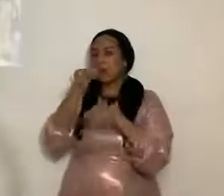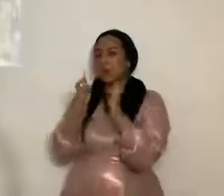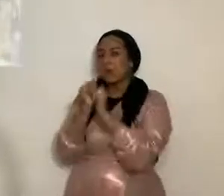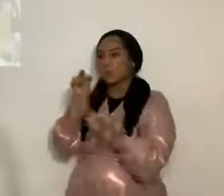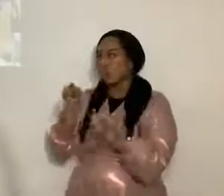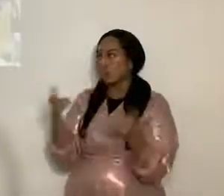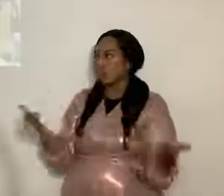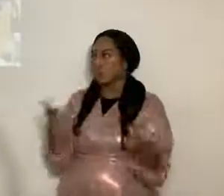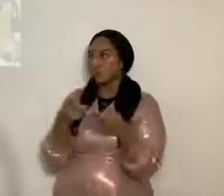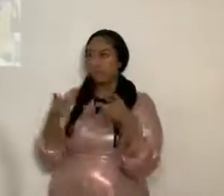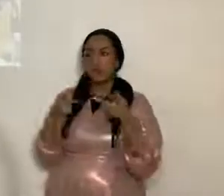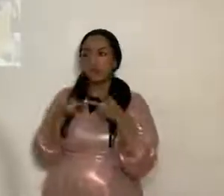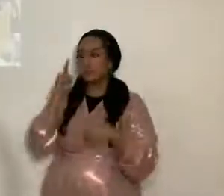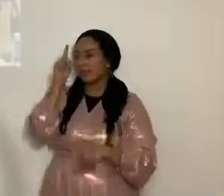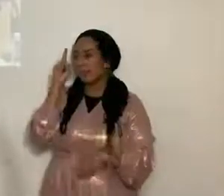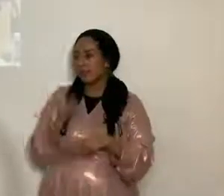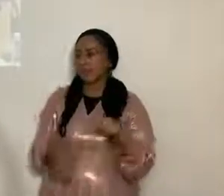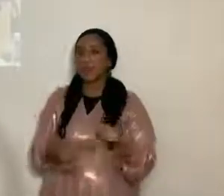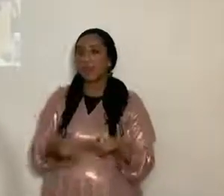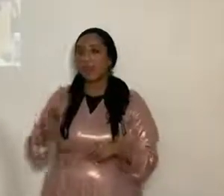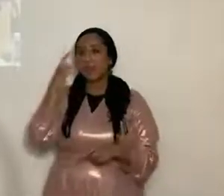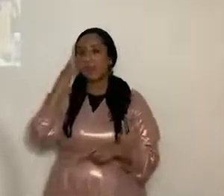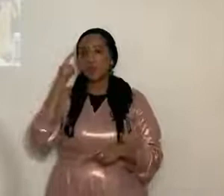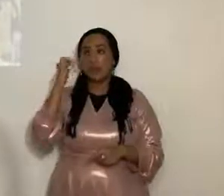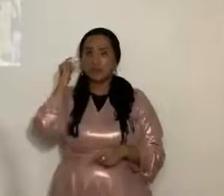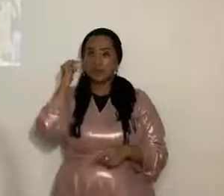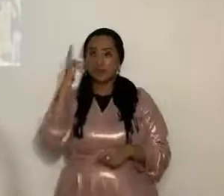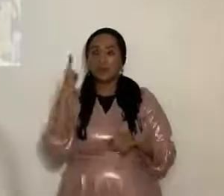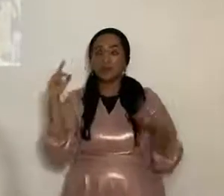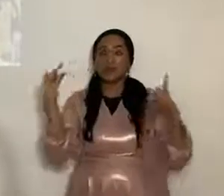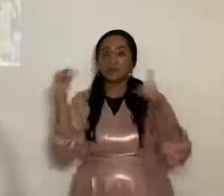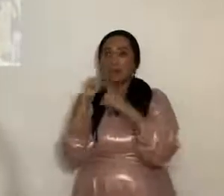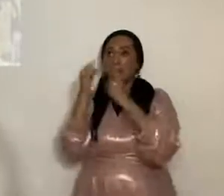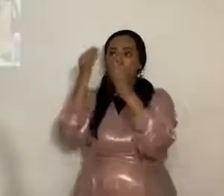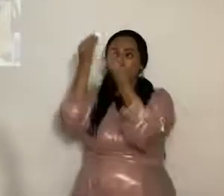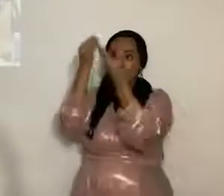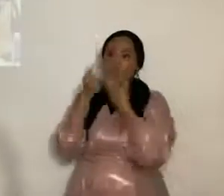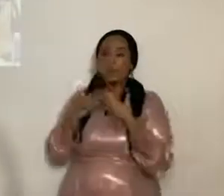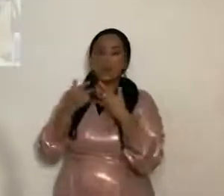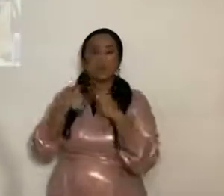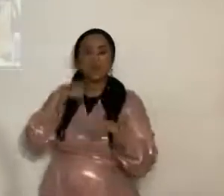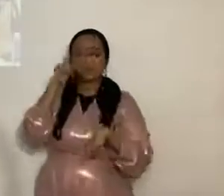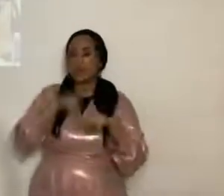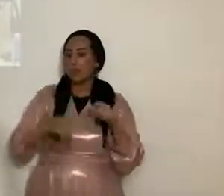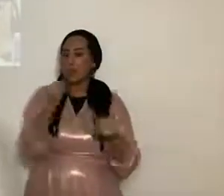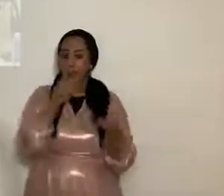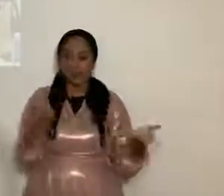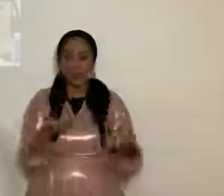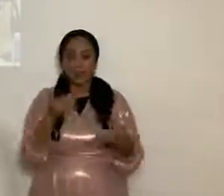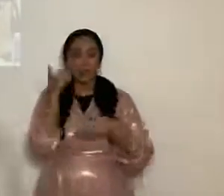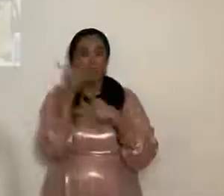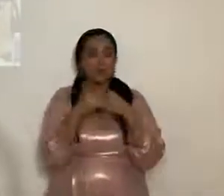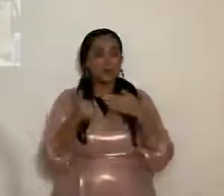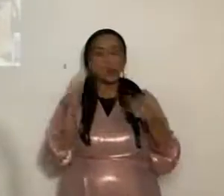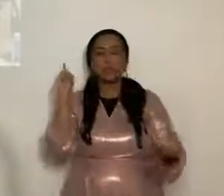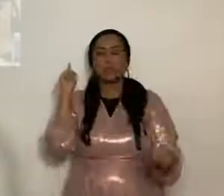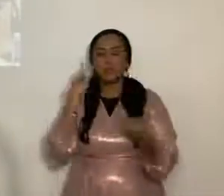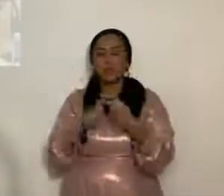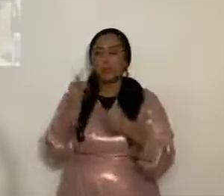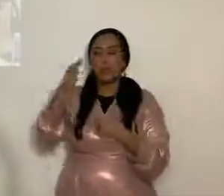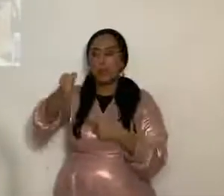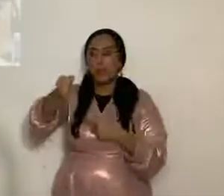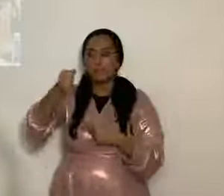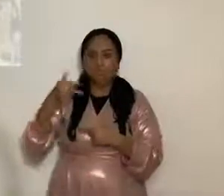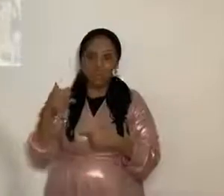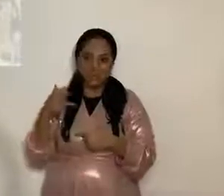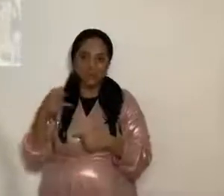contigo en este lugar, porque por palabra de Yahweh me ha sido dicho: no comas pan ni bebas agua allí hasta que regreses por